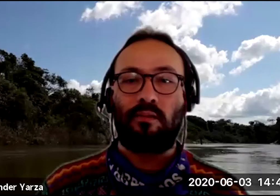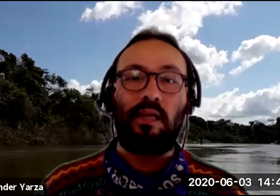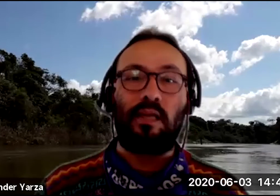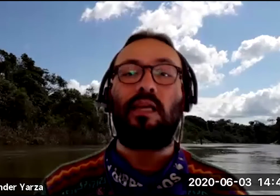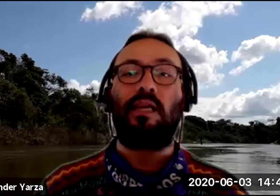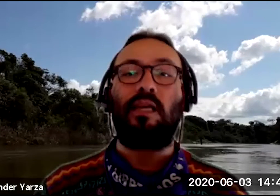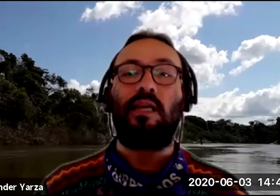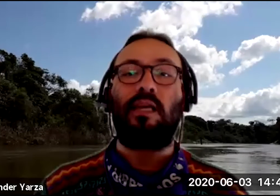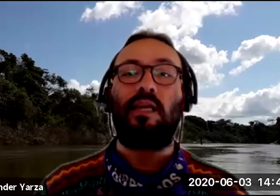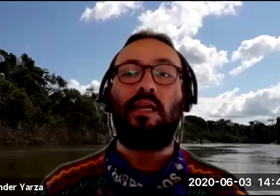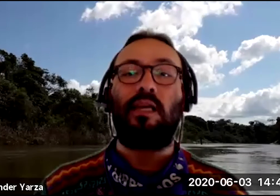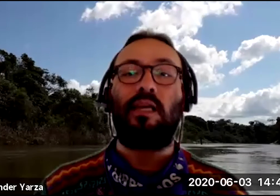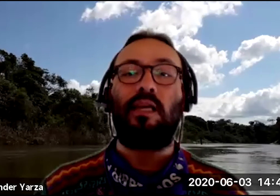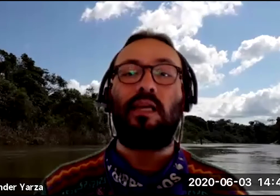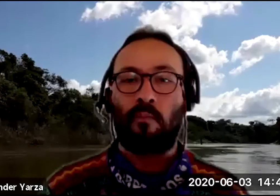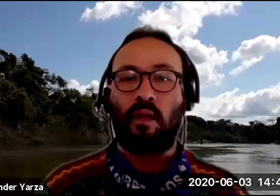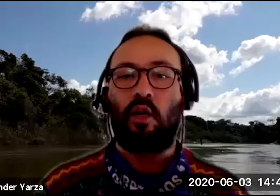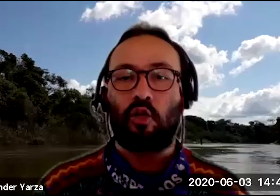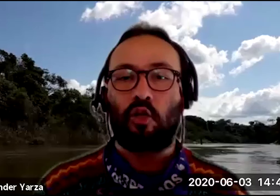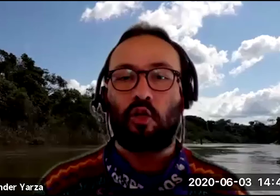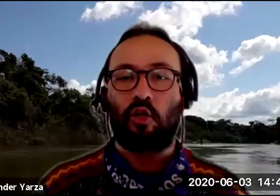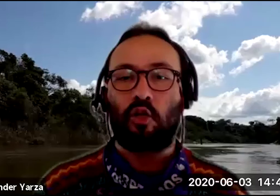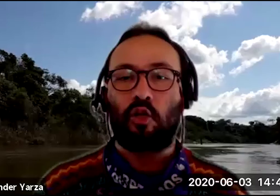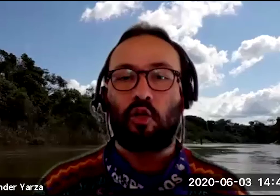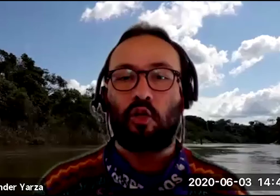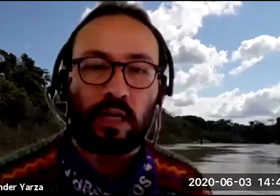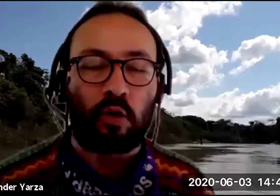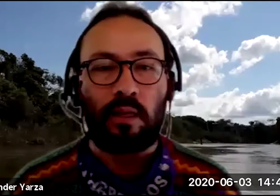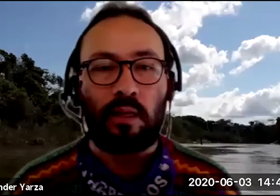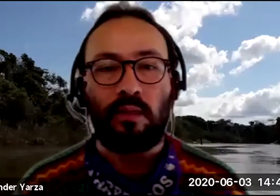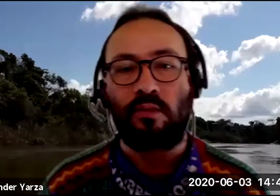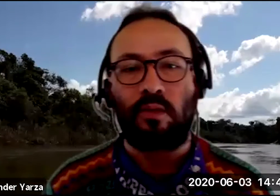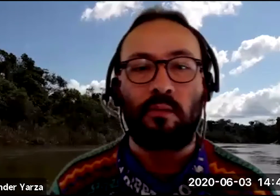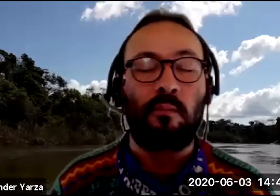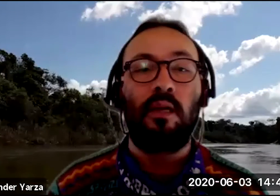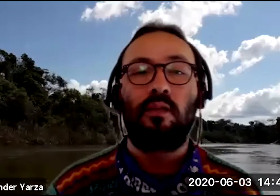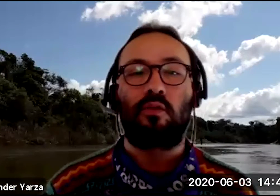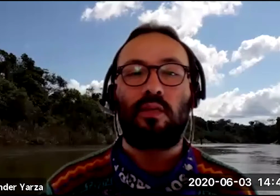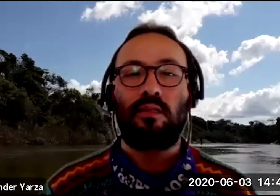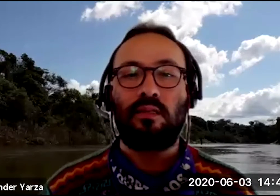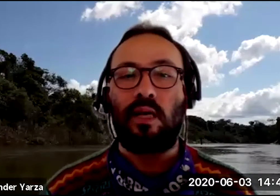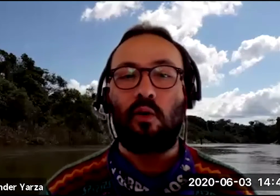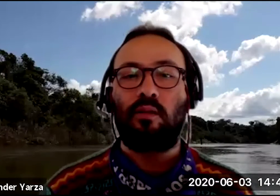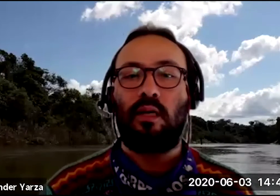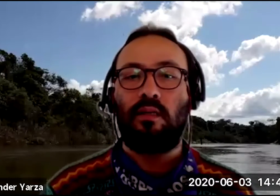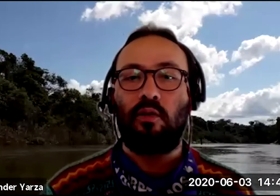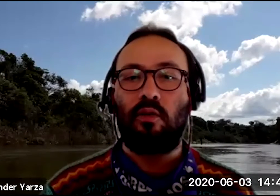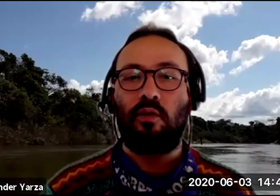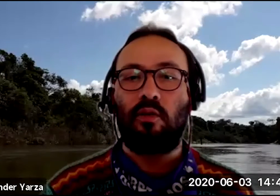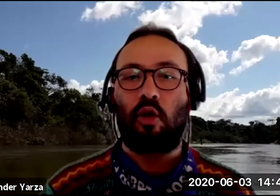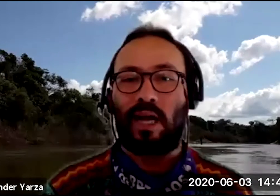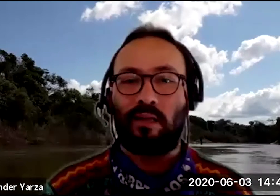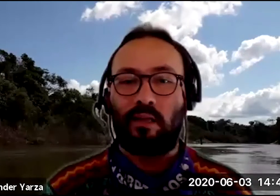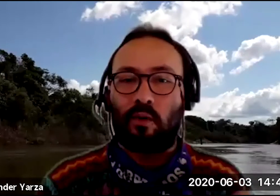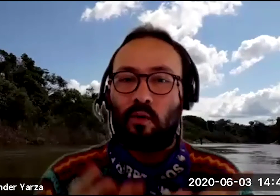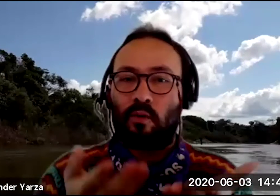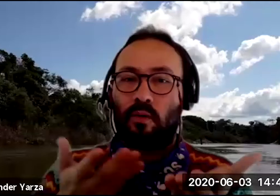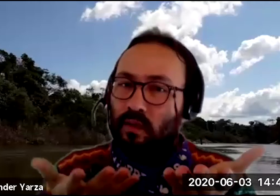orden dominante, incluyendo, por supuesto, los procesos de normalización. Entonces, este